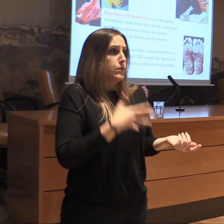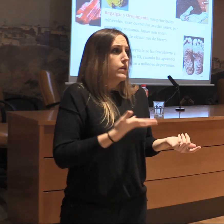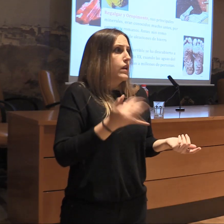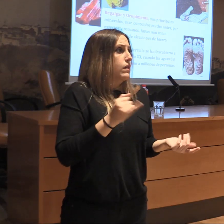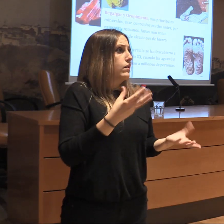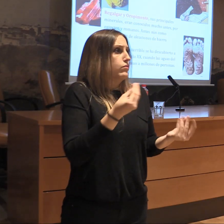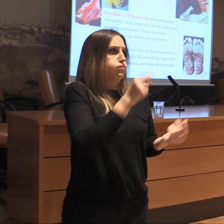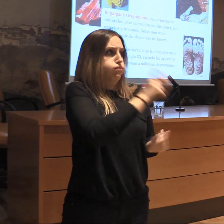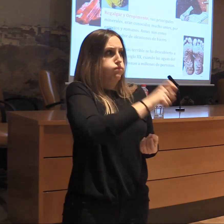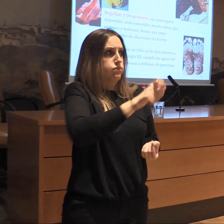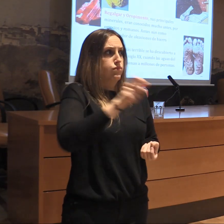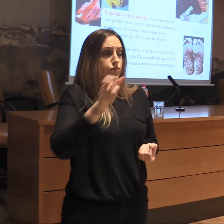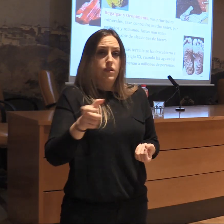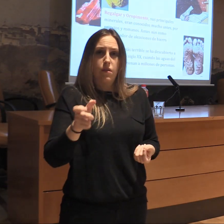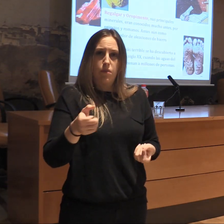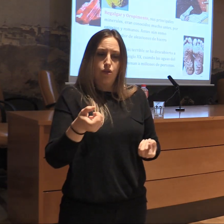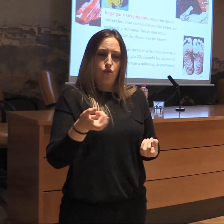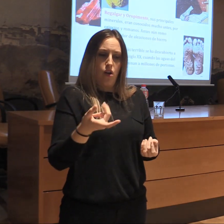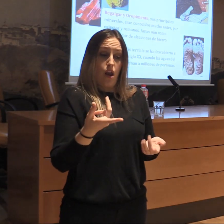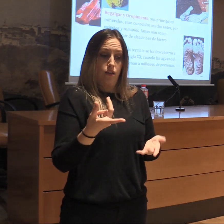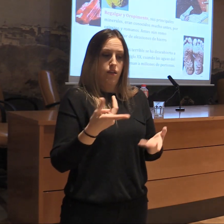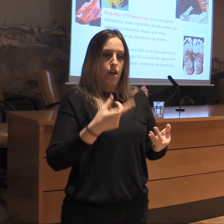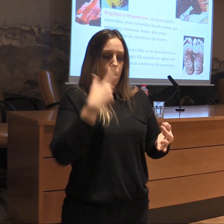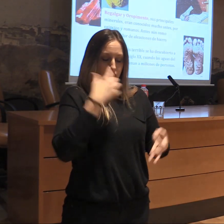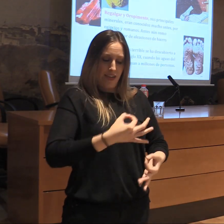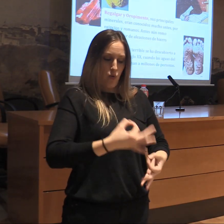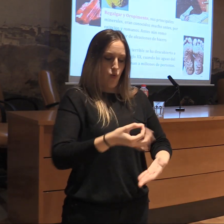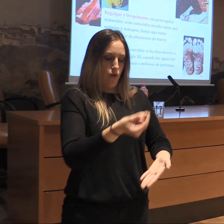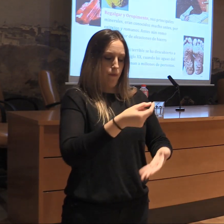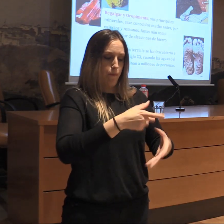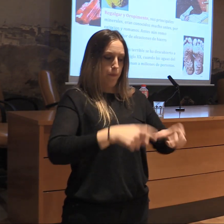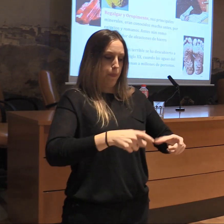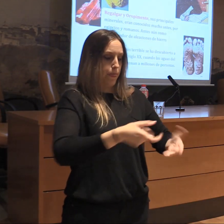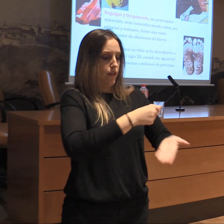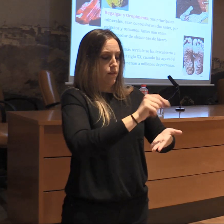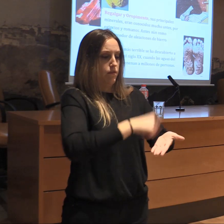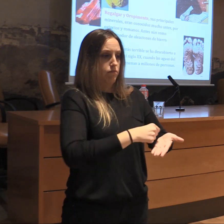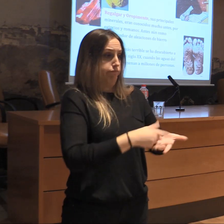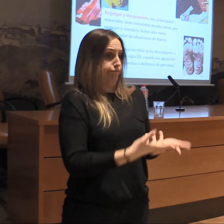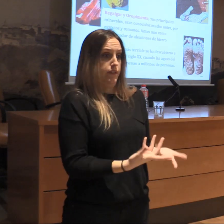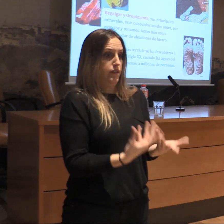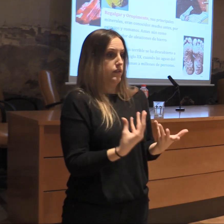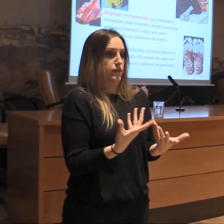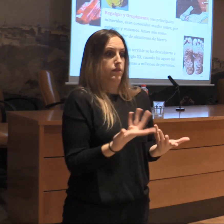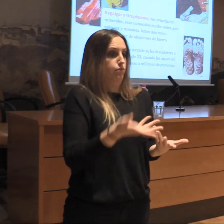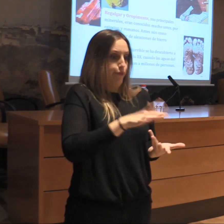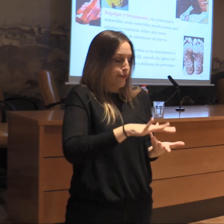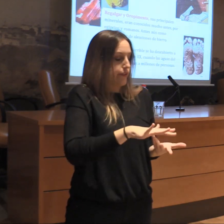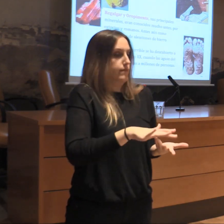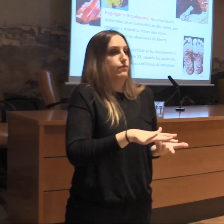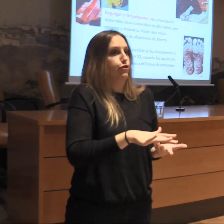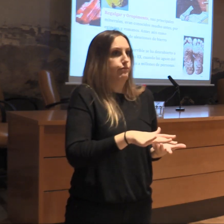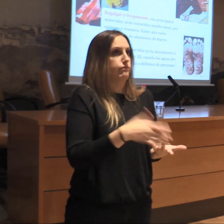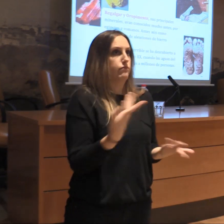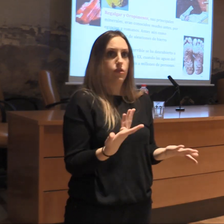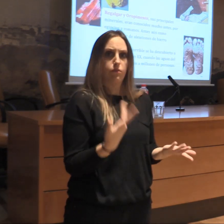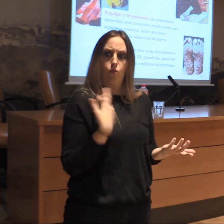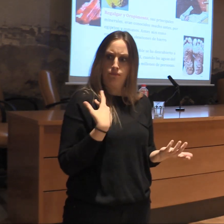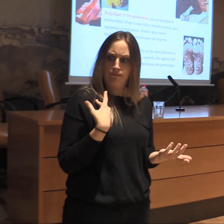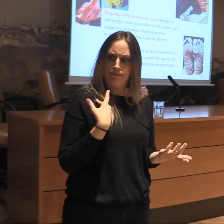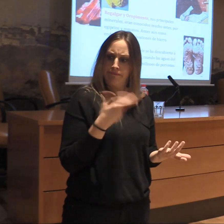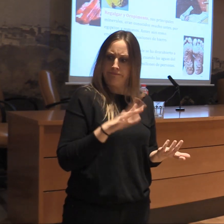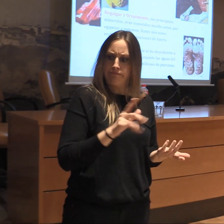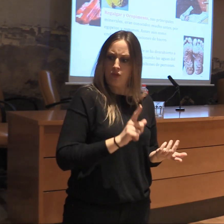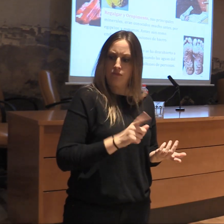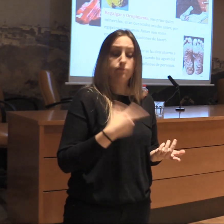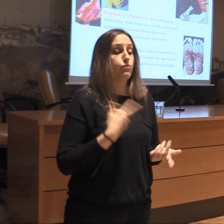muchas personas que habían suscrito estos seguros y que no terminaban de morirse. Entonces se empezó a usar el arsénico y fue el